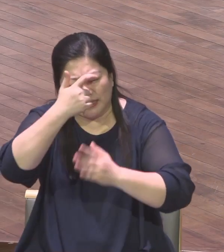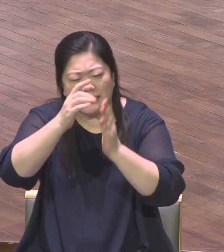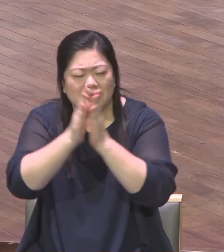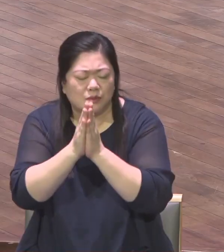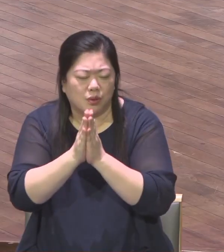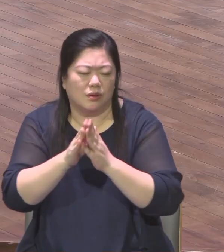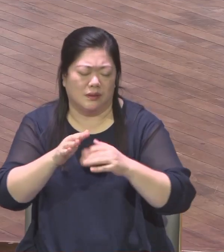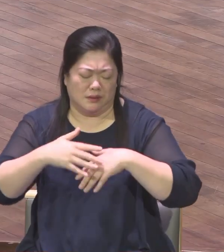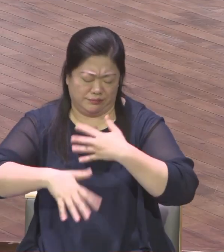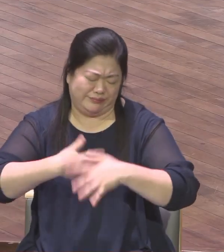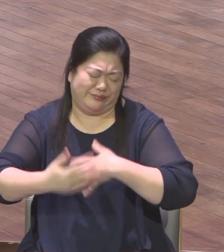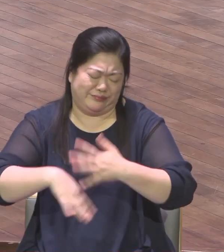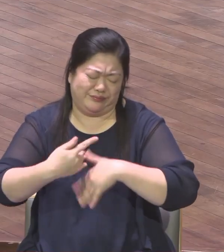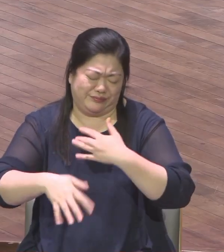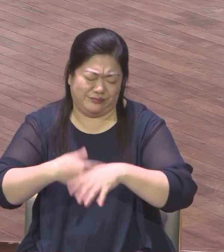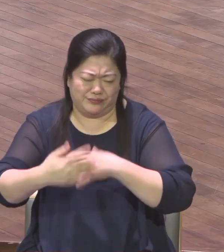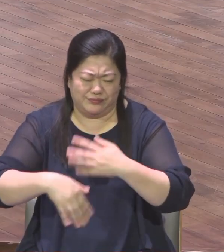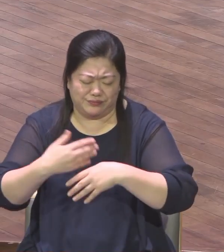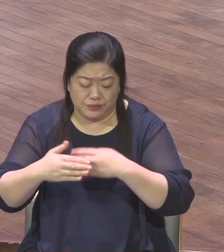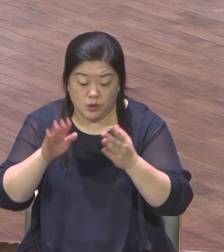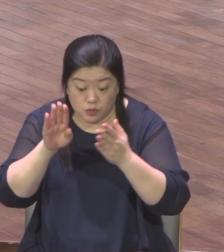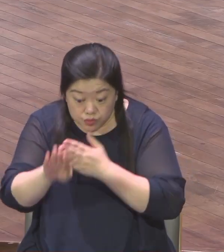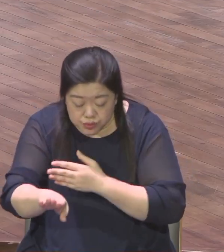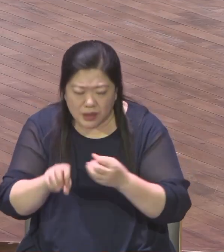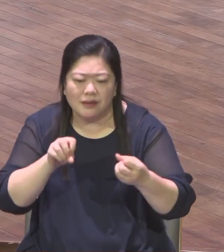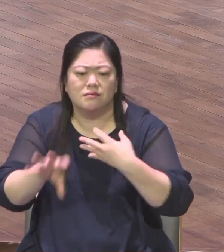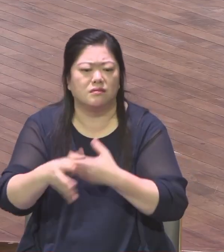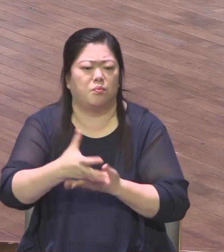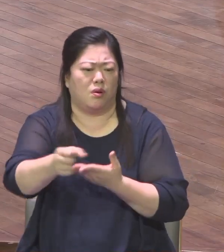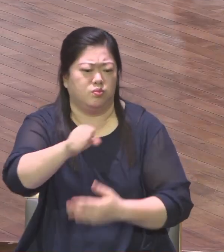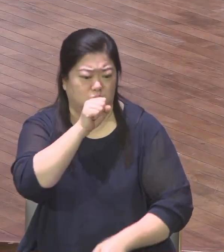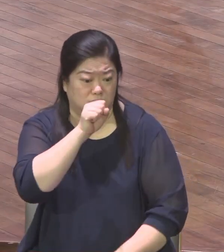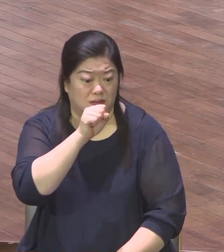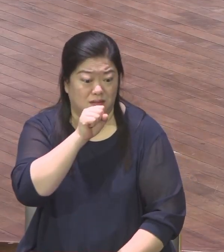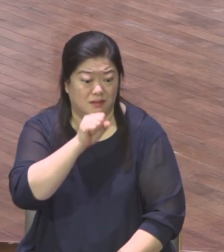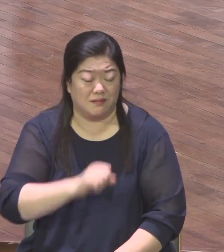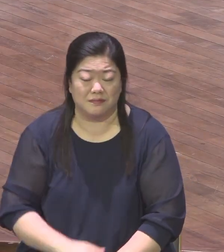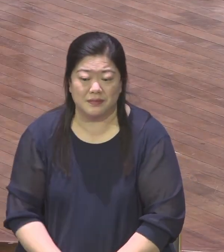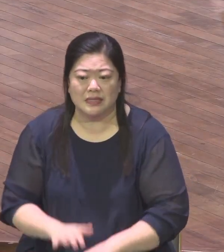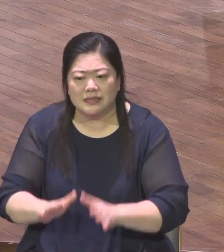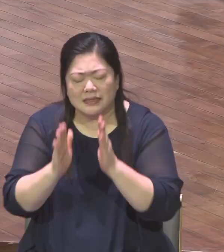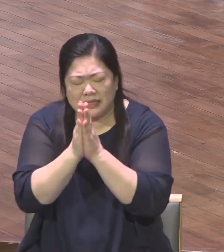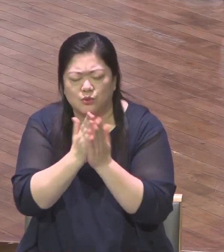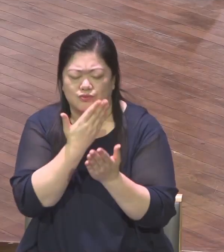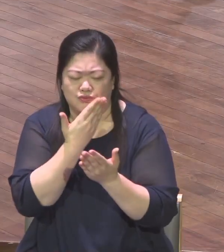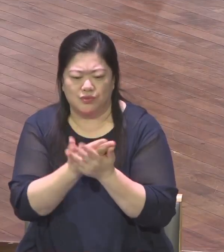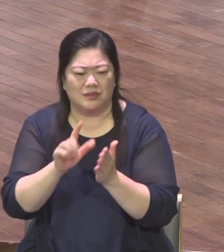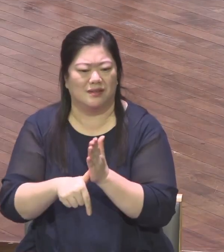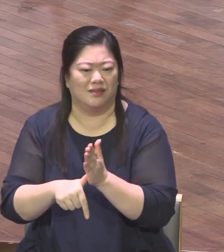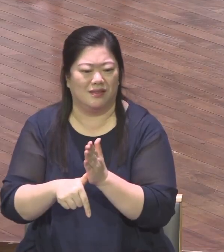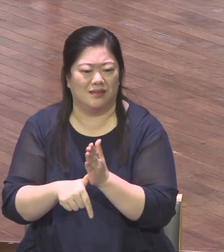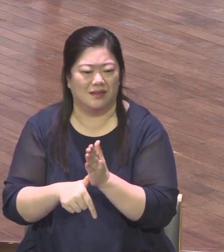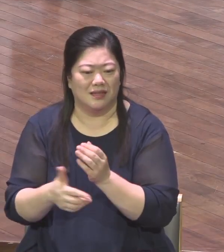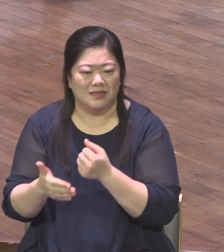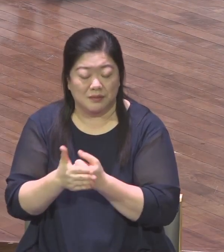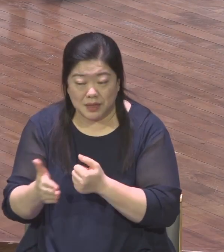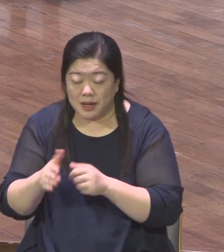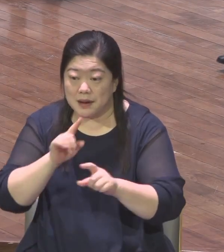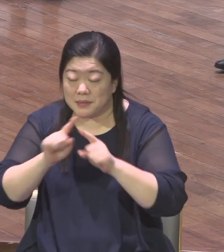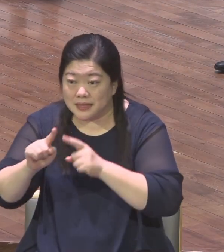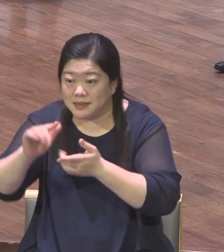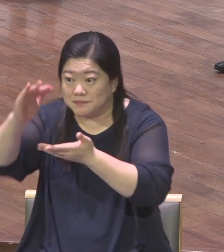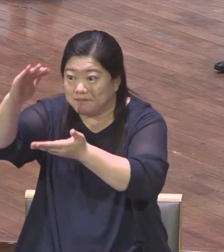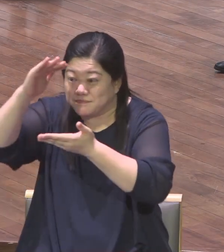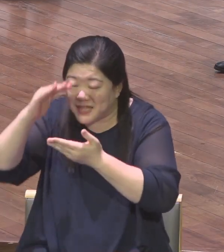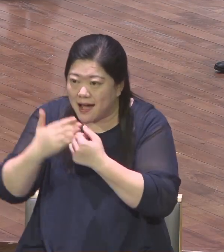되지 않겠어요? 여러분이 얼마나 중요한 시간입니까? 하나님 옆에 나와서 뭔가 말씀이